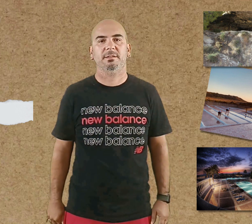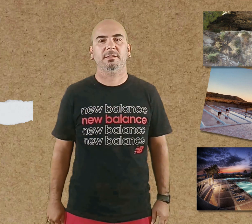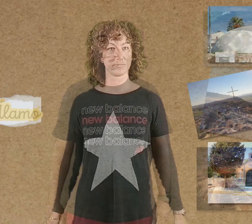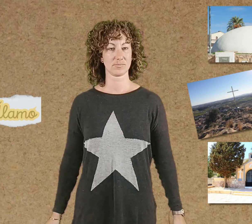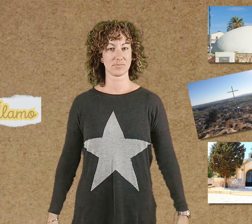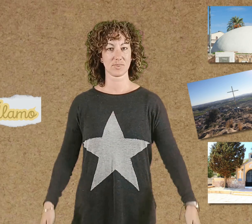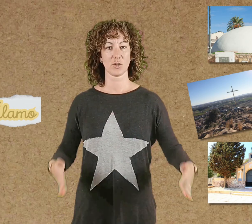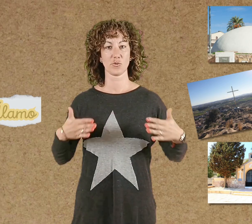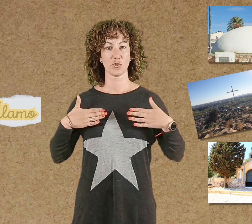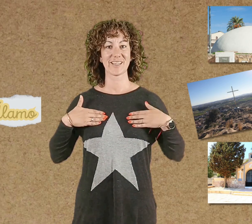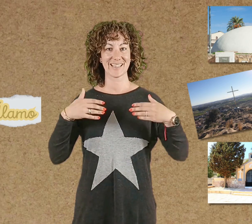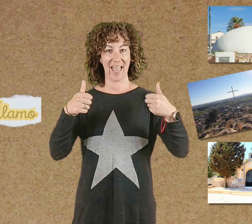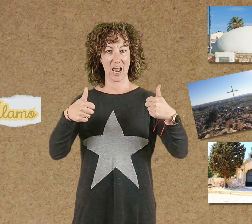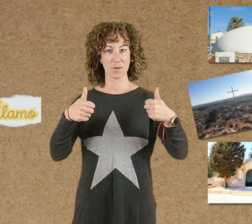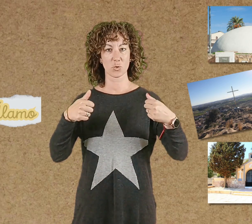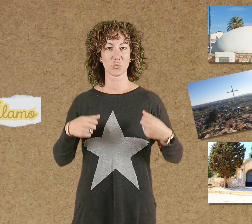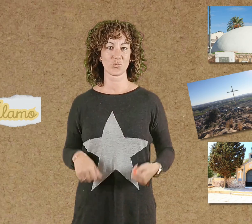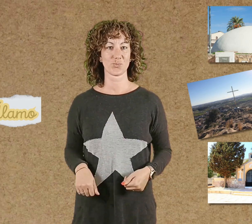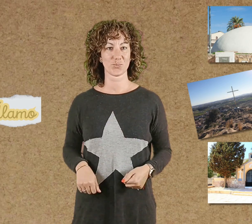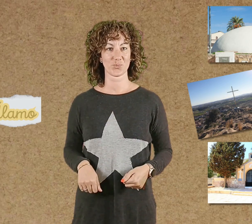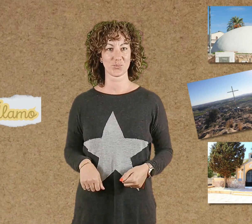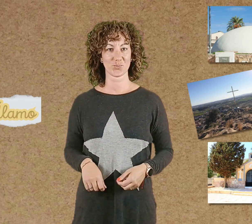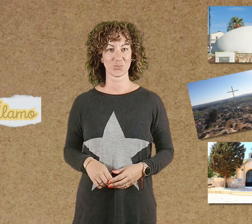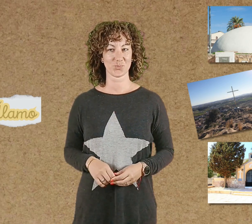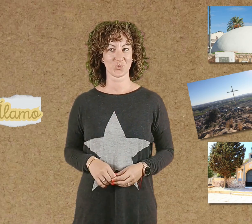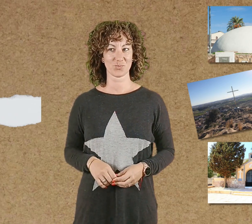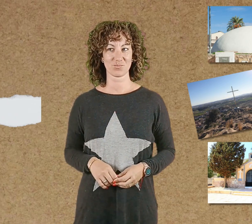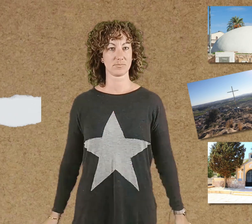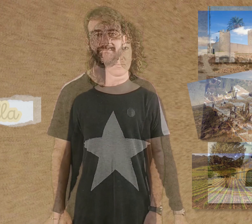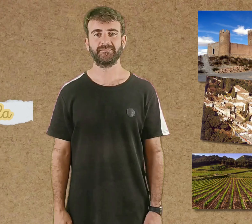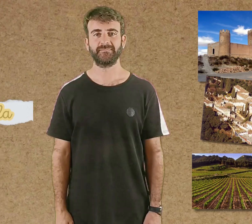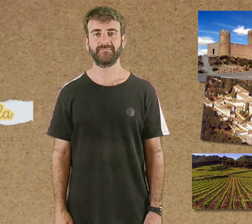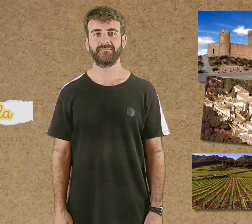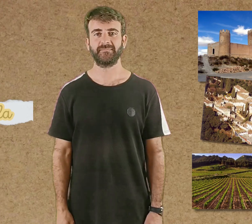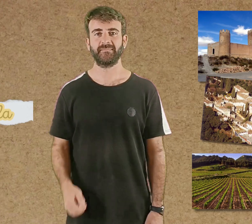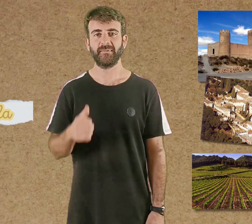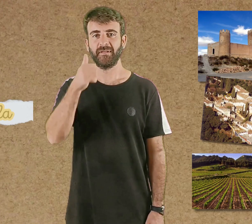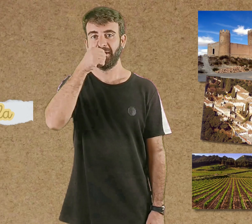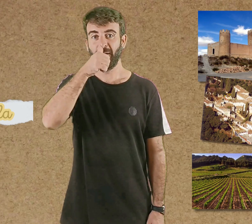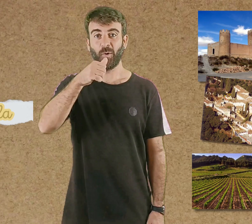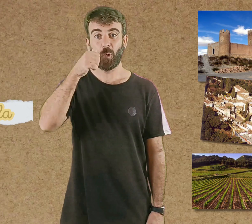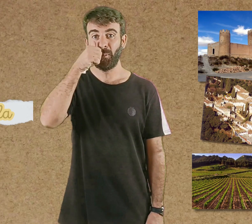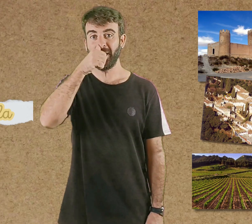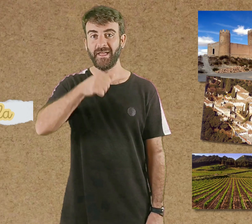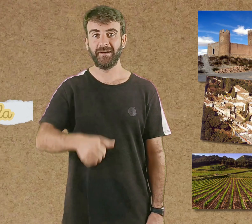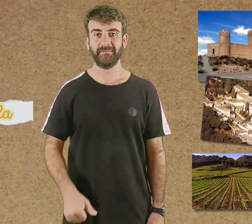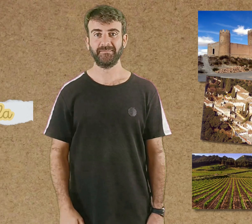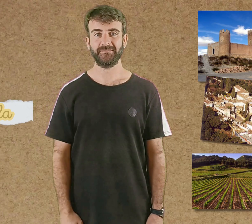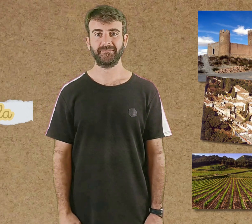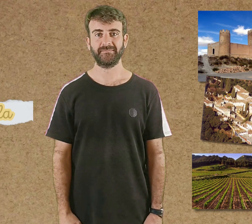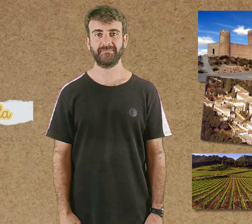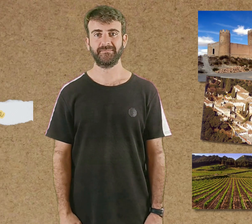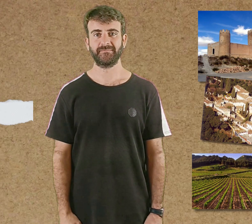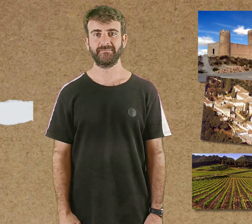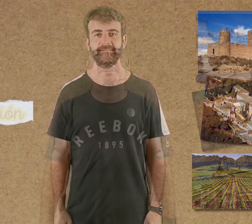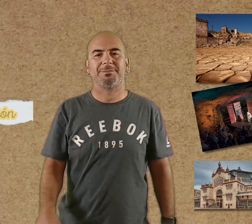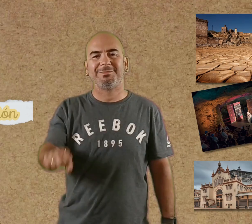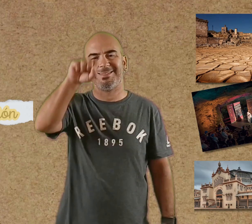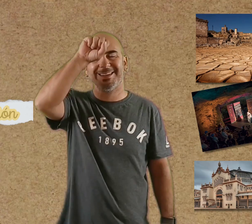oh, oh. Sus limoneros en flor cada vez que llega abril, y quien probó